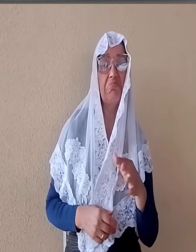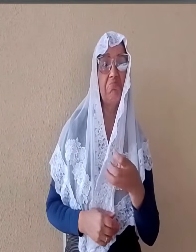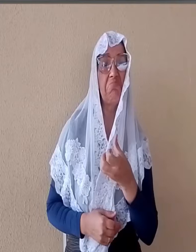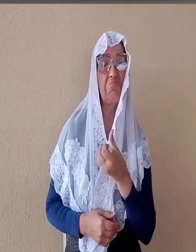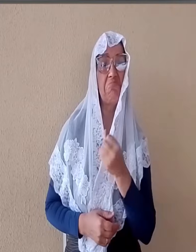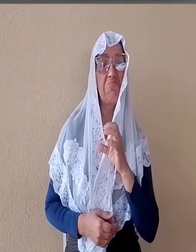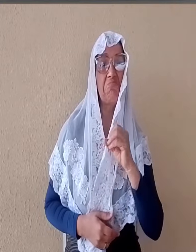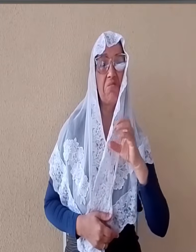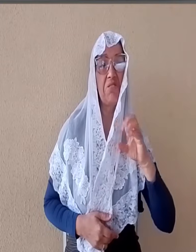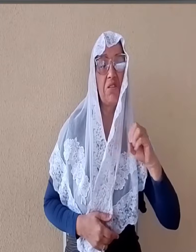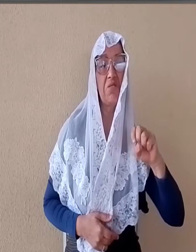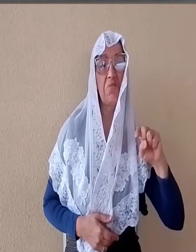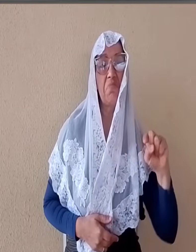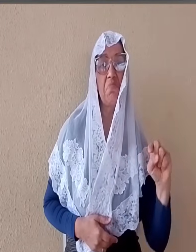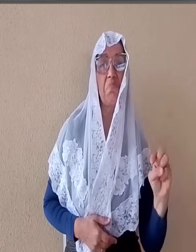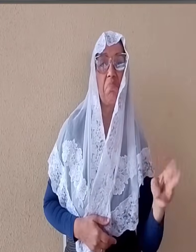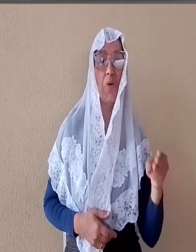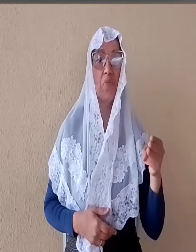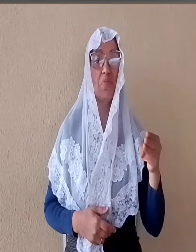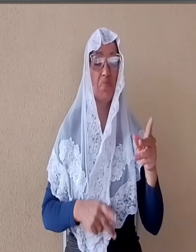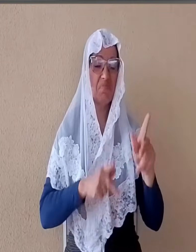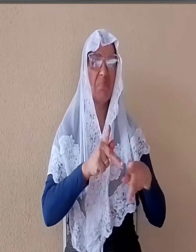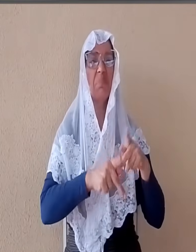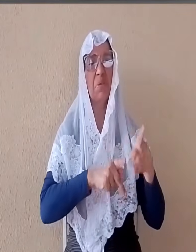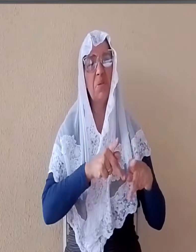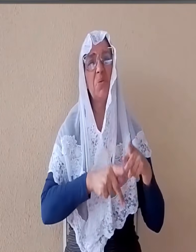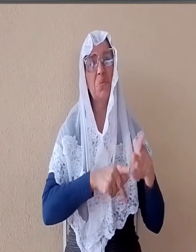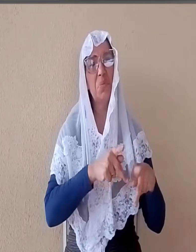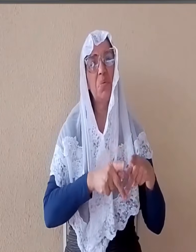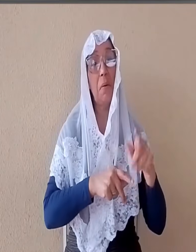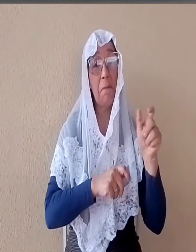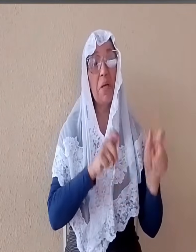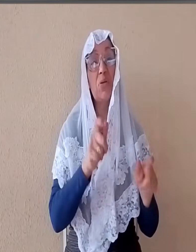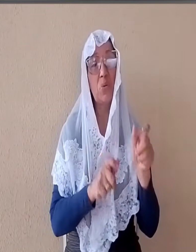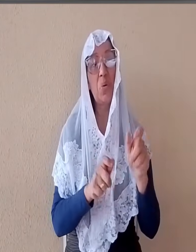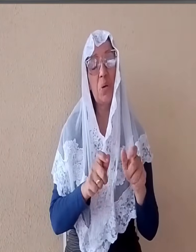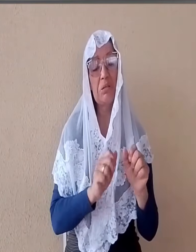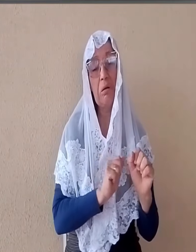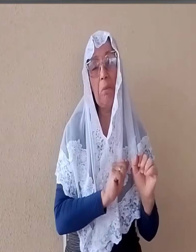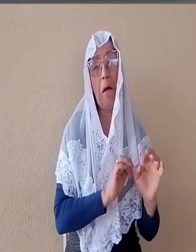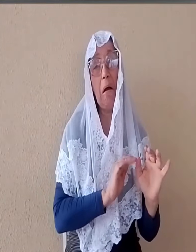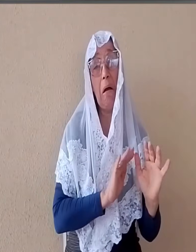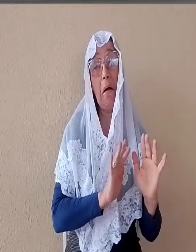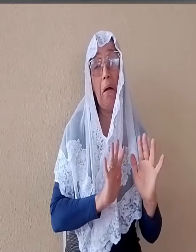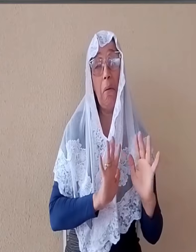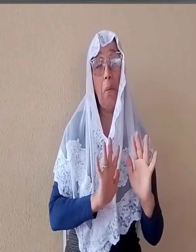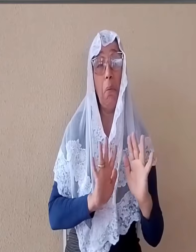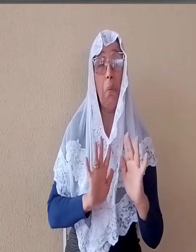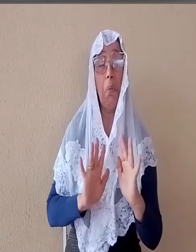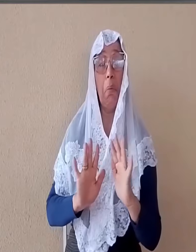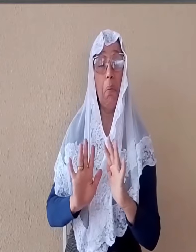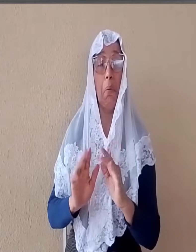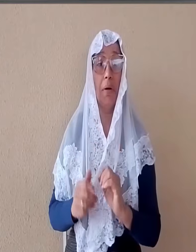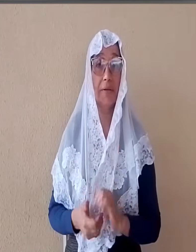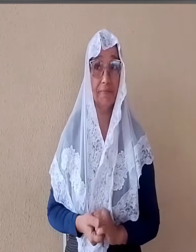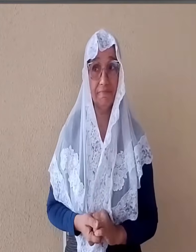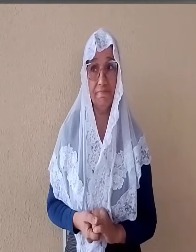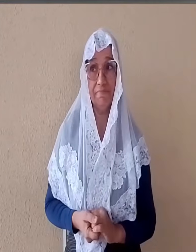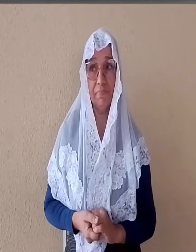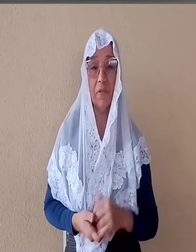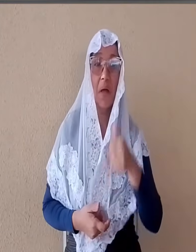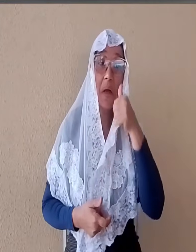Veio 600.000, não contou os mancebos mais jovens, não contou as mulheres, não contava